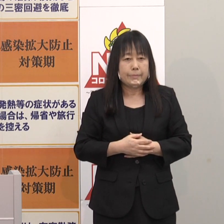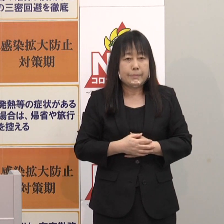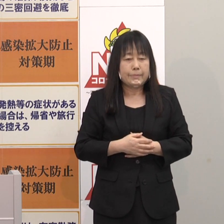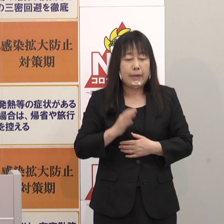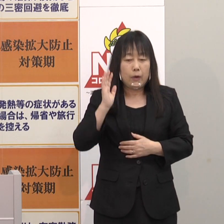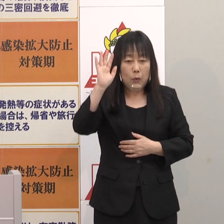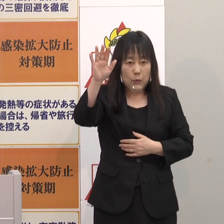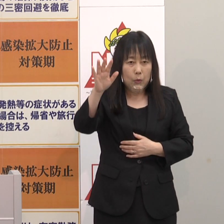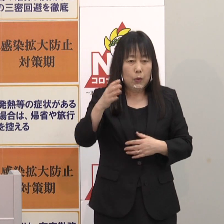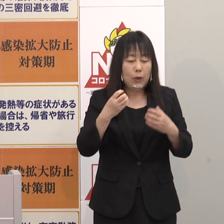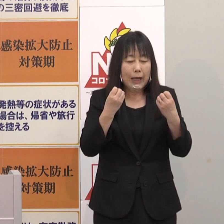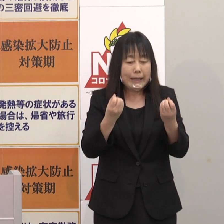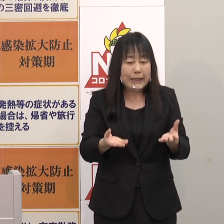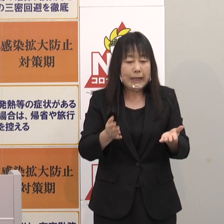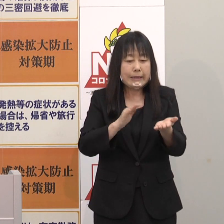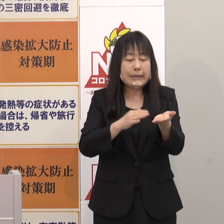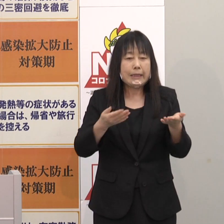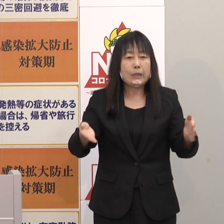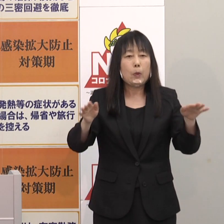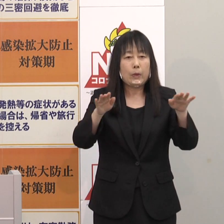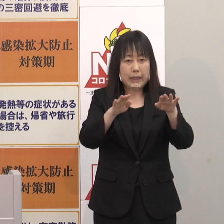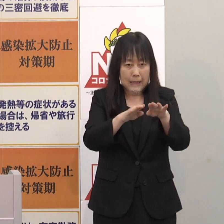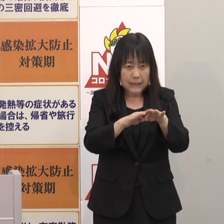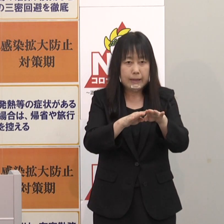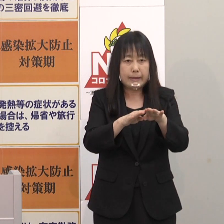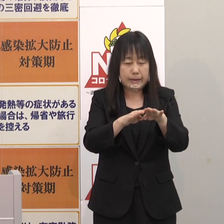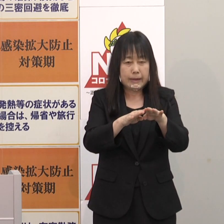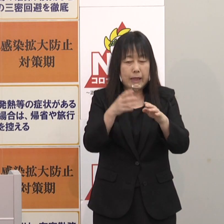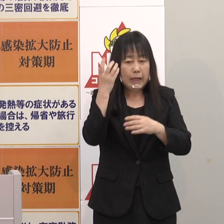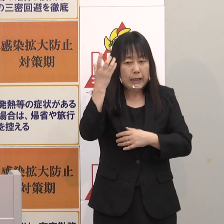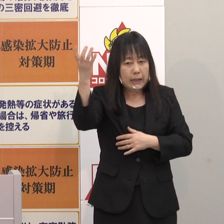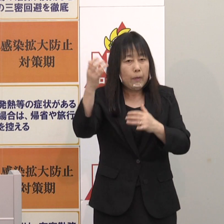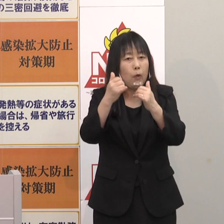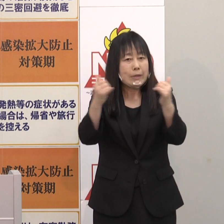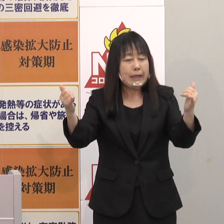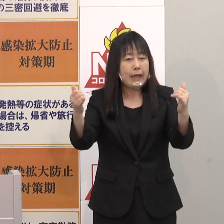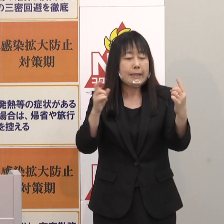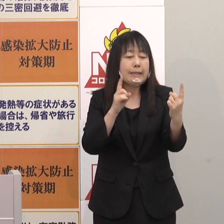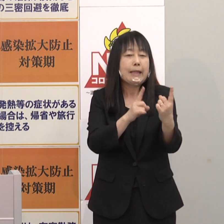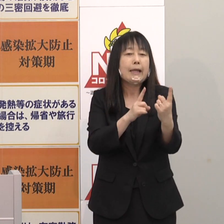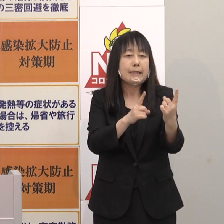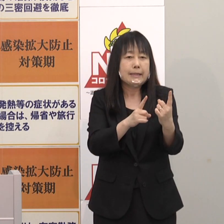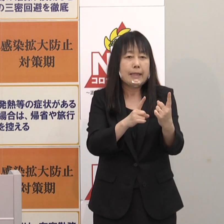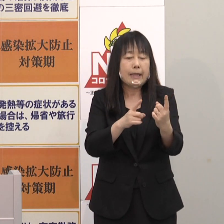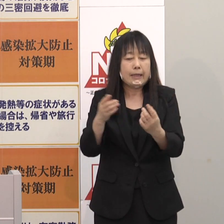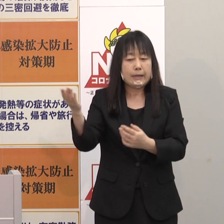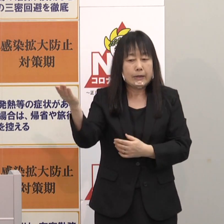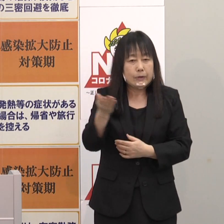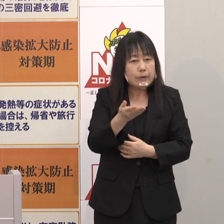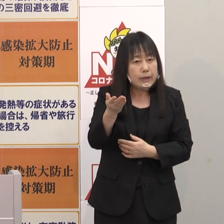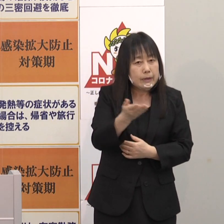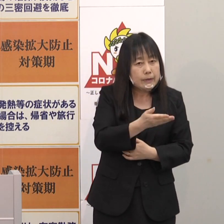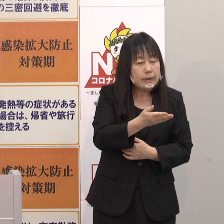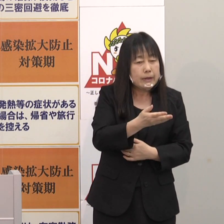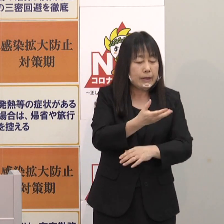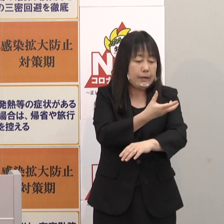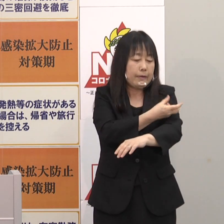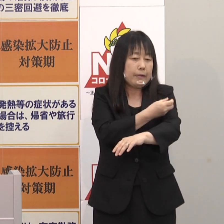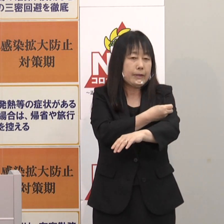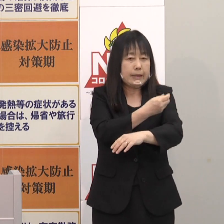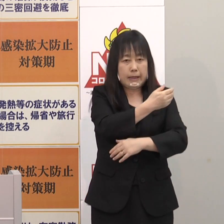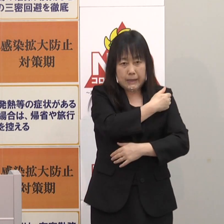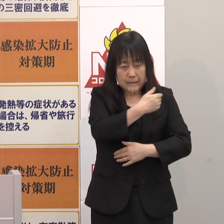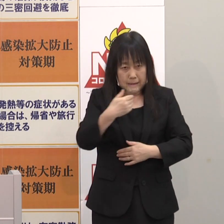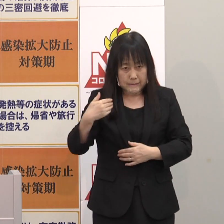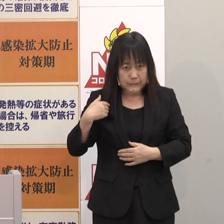は希望される方の人数に応じて、順次供給を受けることになると考えております。